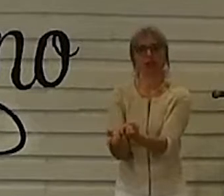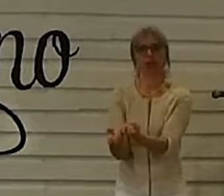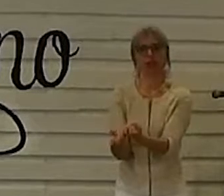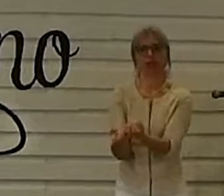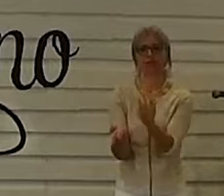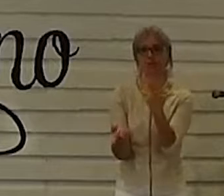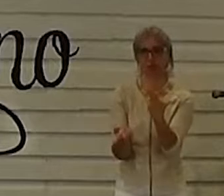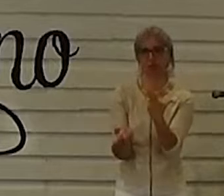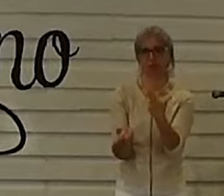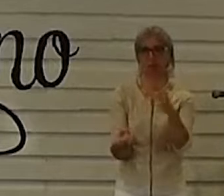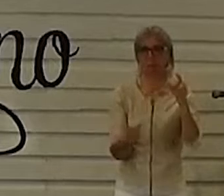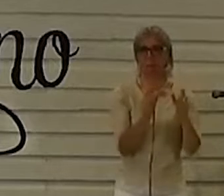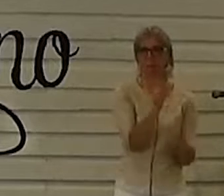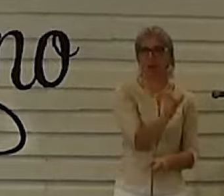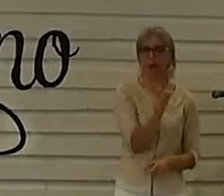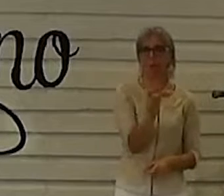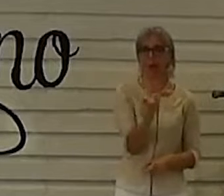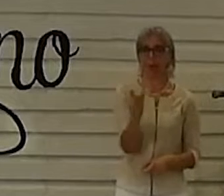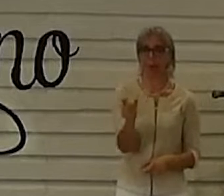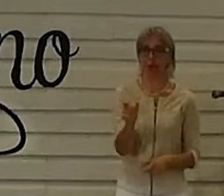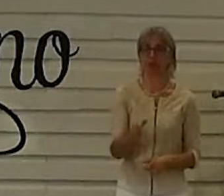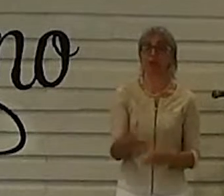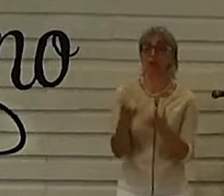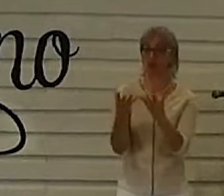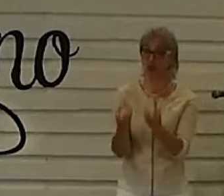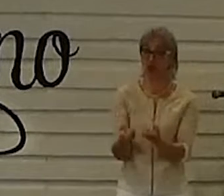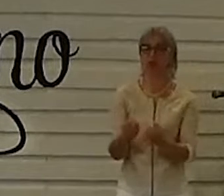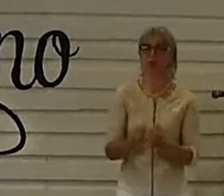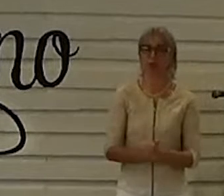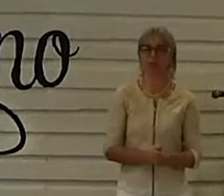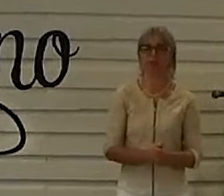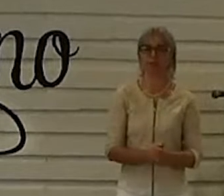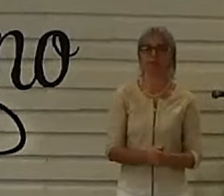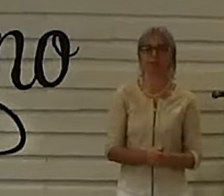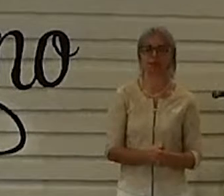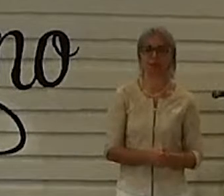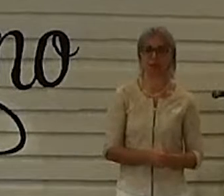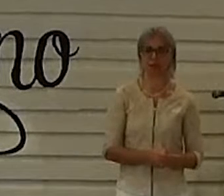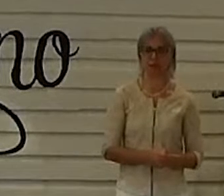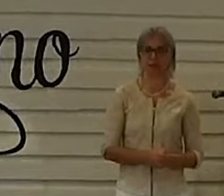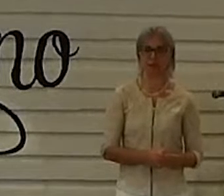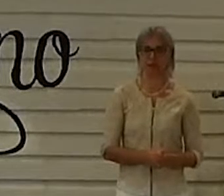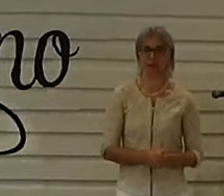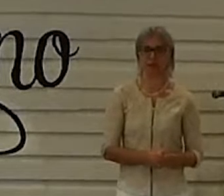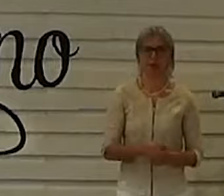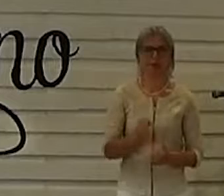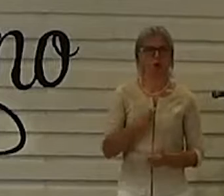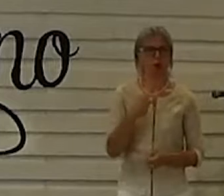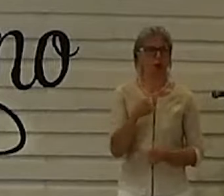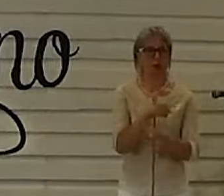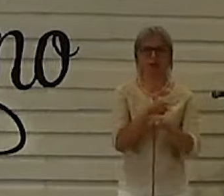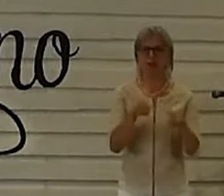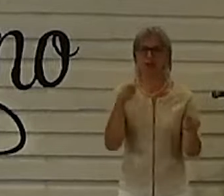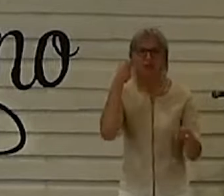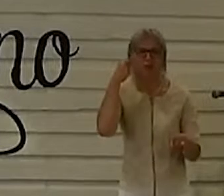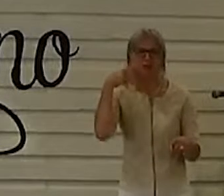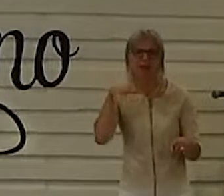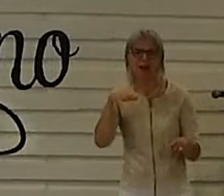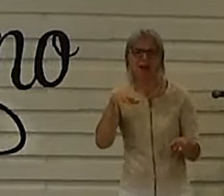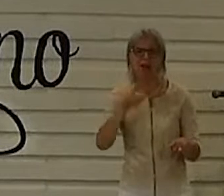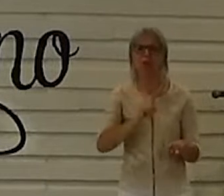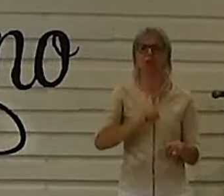Questi erano quello che pensavano di lui. Quanti sanno che Gesù si è formato una